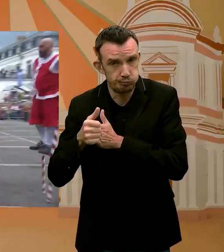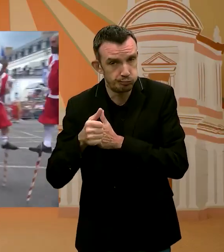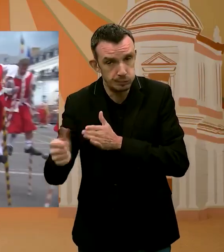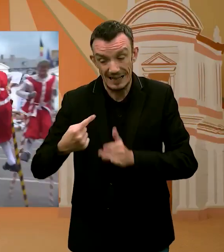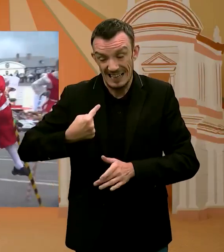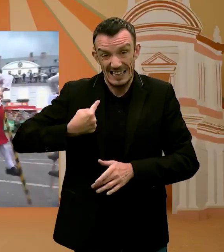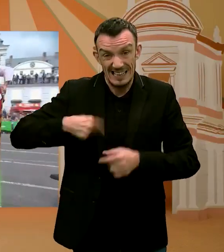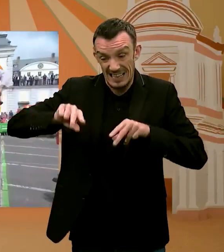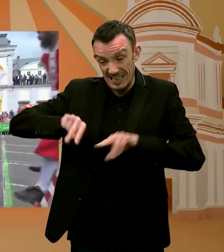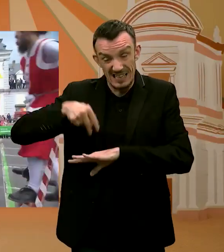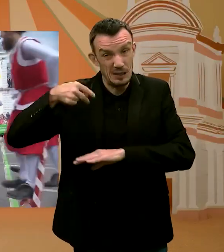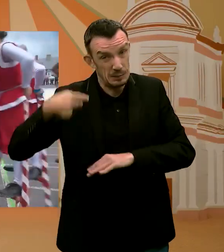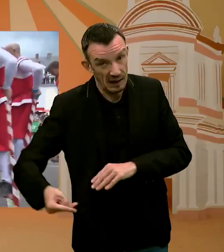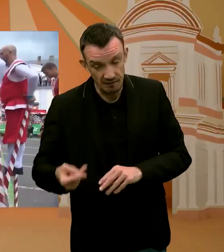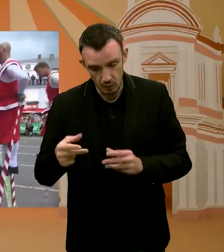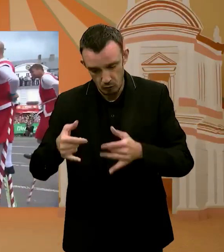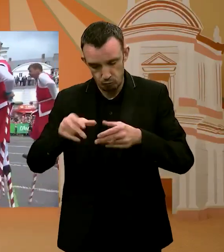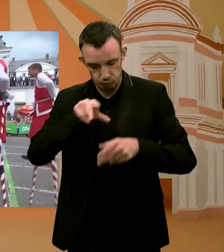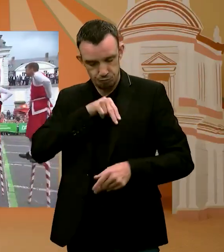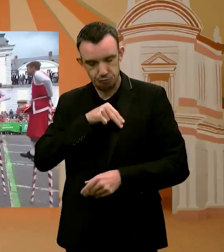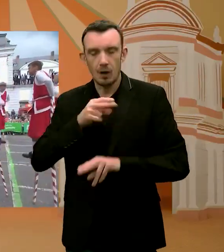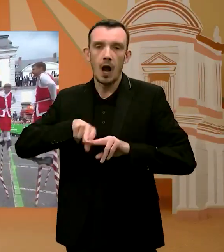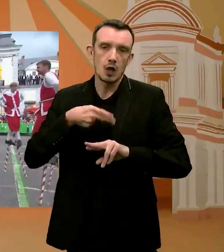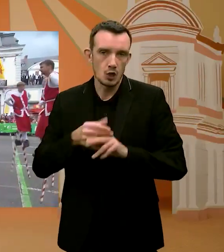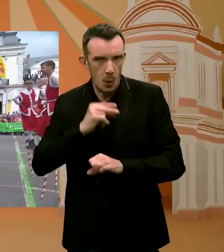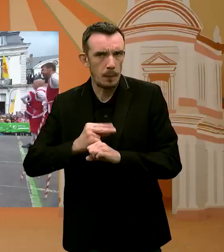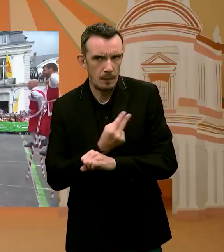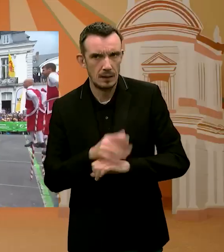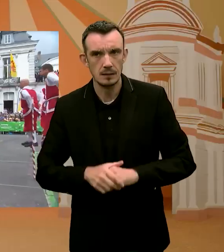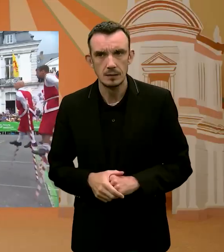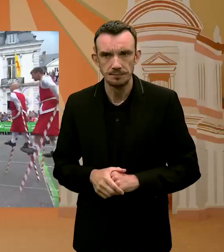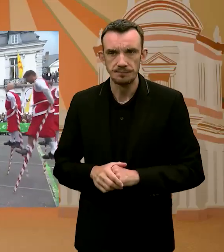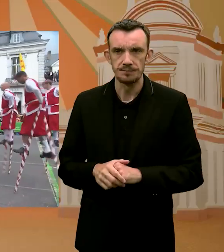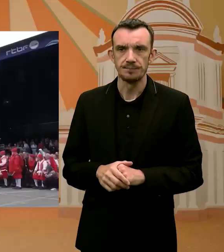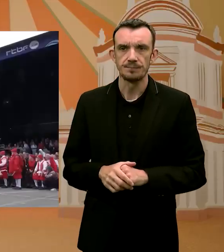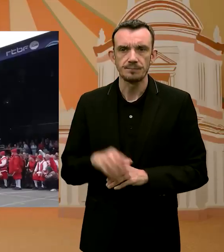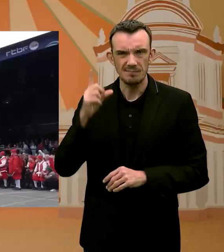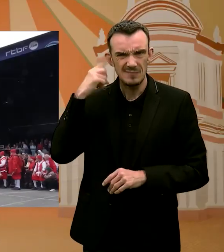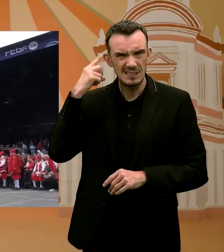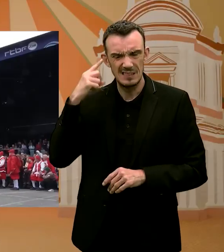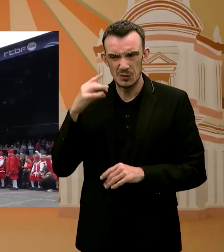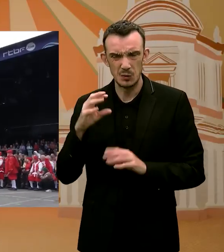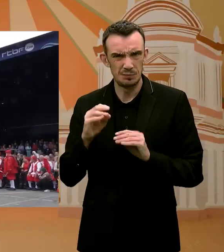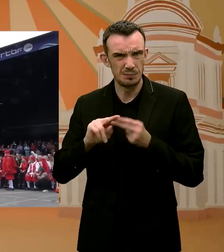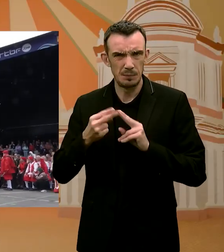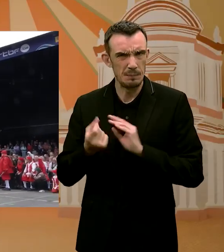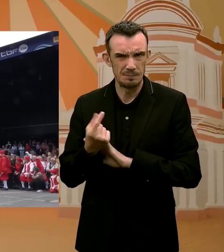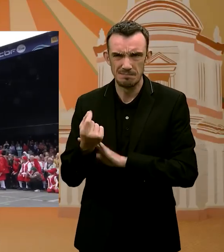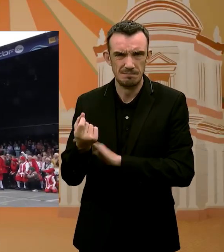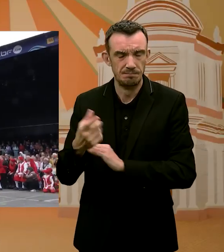Donc ça reste un très beau trophée, des chasses d'argent. Mais donc ce n'est pas le second. Hein. Je tiens bien le préciser parce que souvent j'entends l'inverse. Le dernier de la brigade.